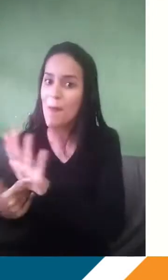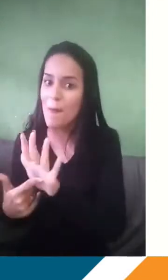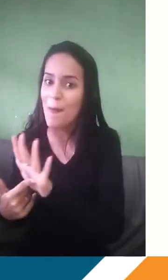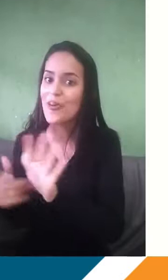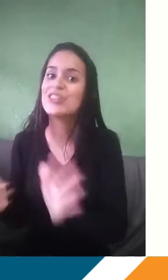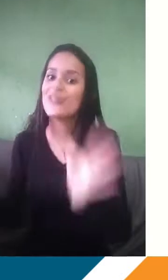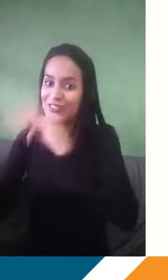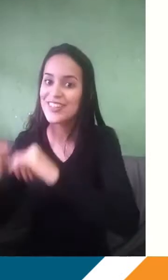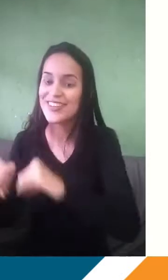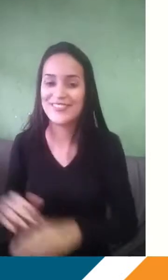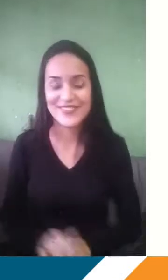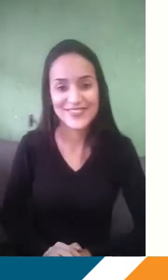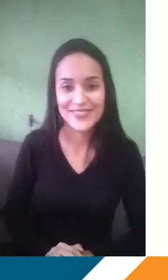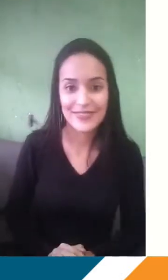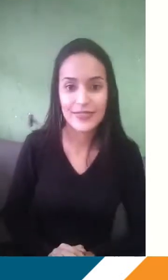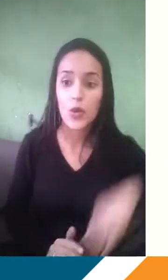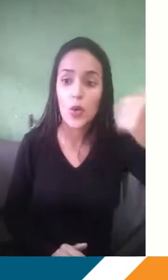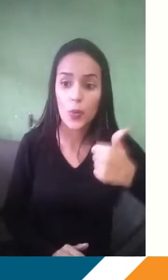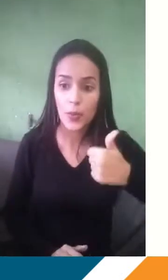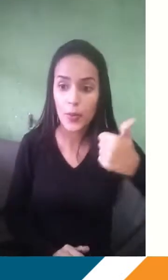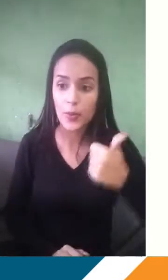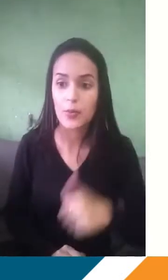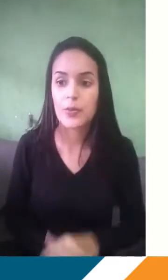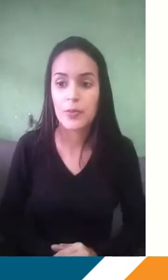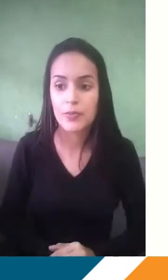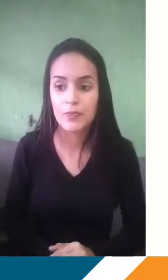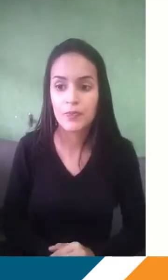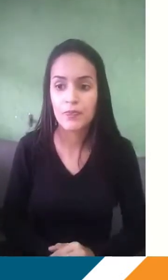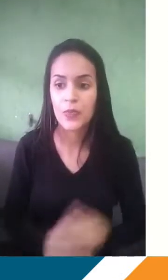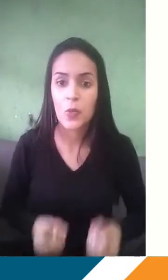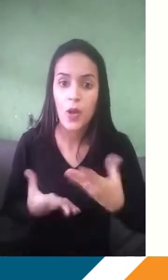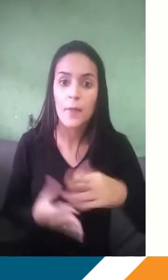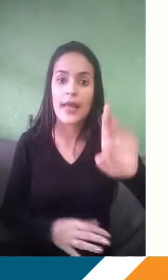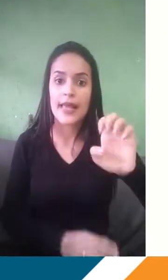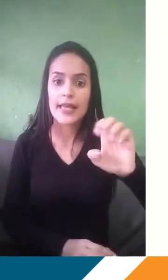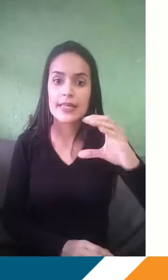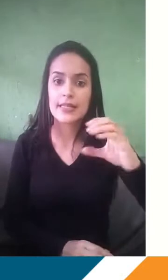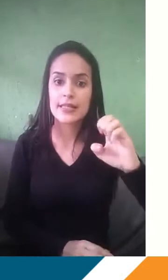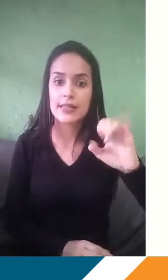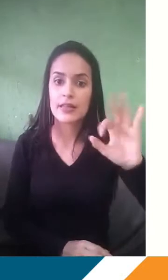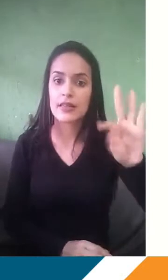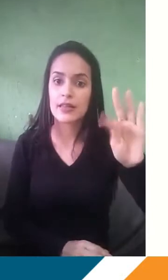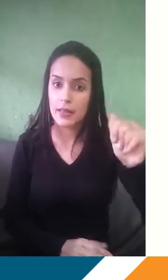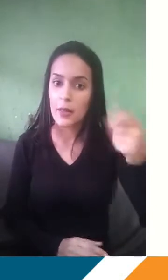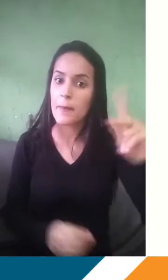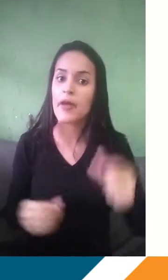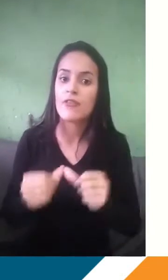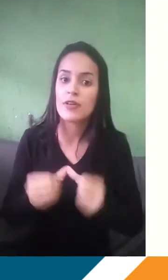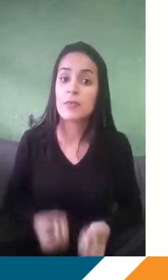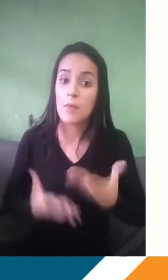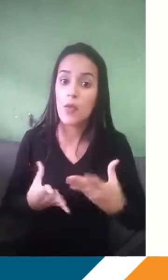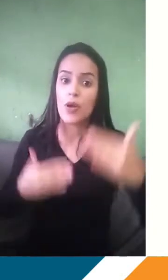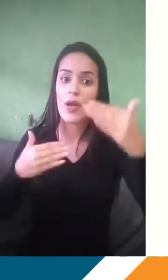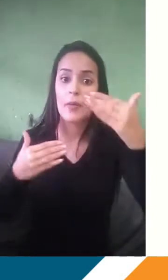ler? O primeiro trecho é do poema Receitas para fazer um poema dadaísta. Pegue